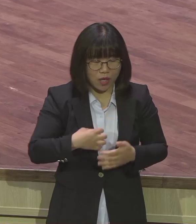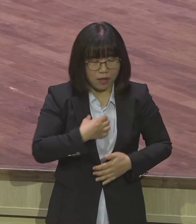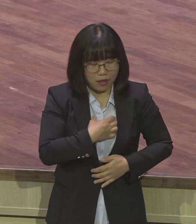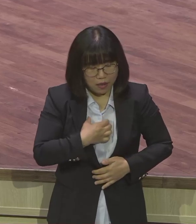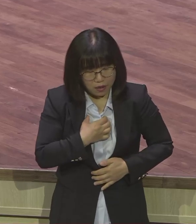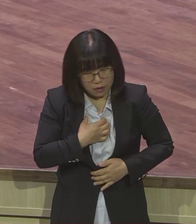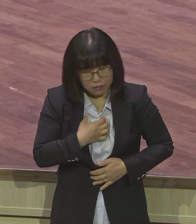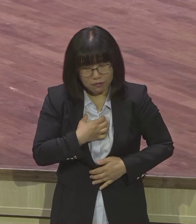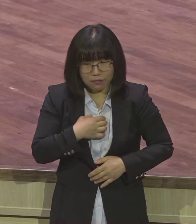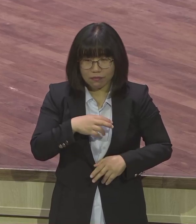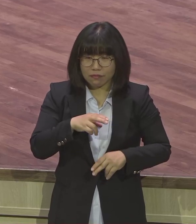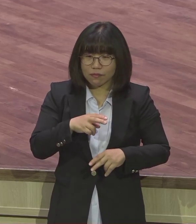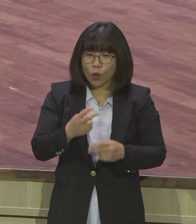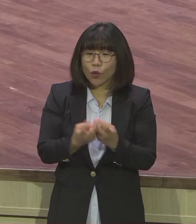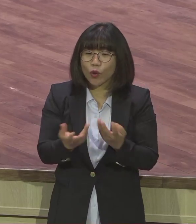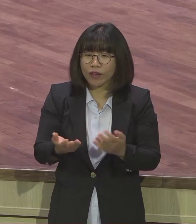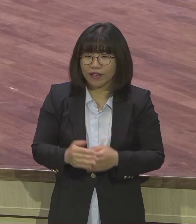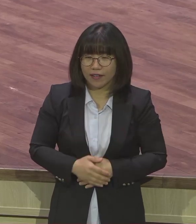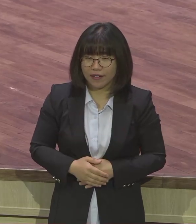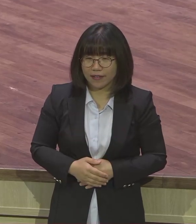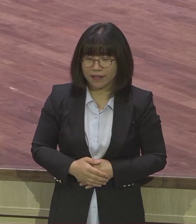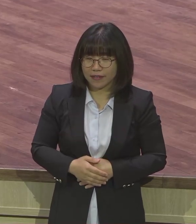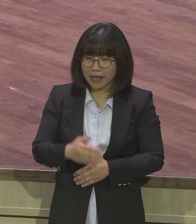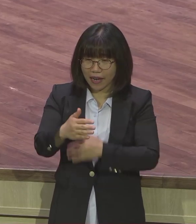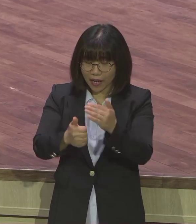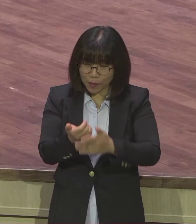염려하다가 앉아있으면 하나님 서시겠어요?